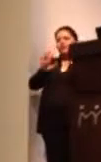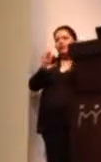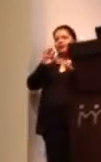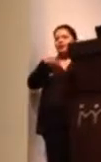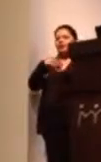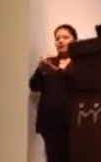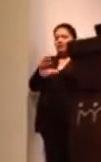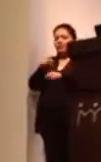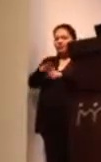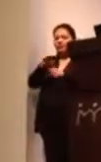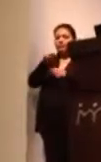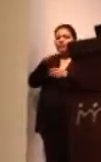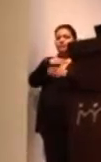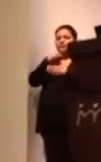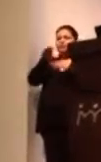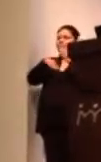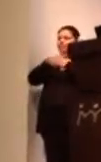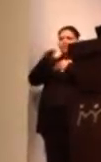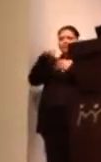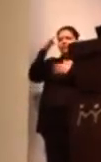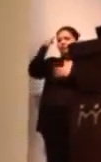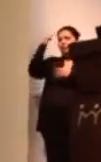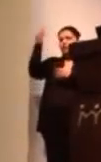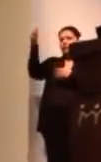tiraste, ay, ya, todo el tiempo.